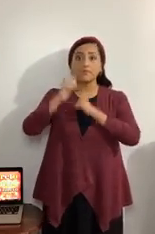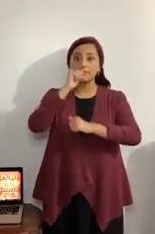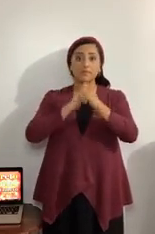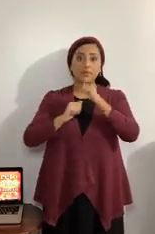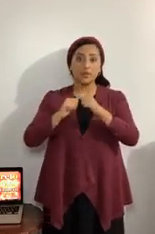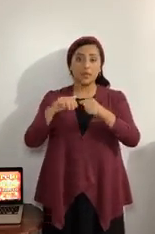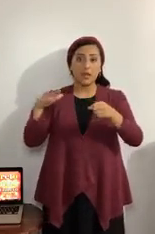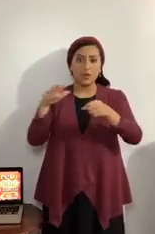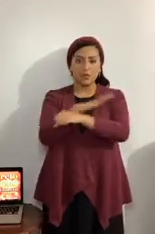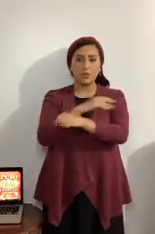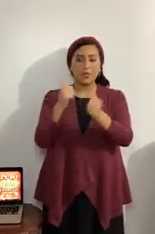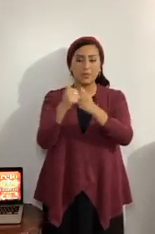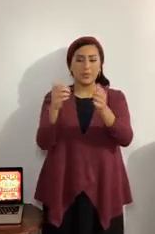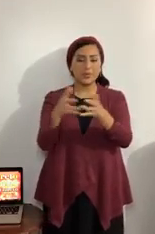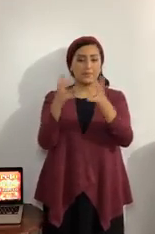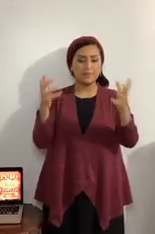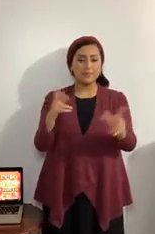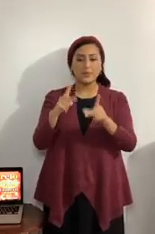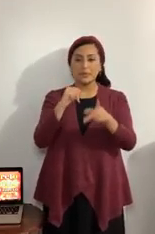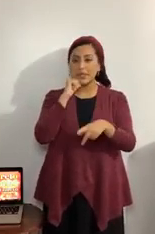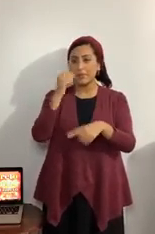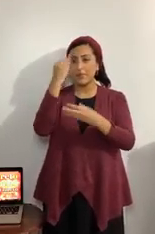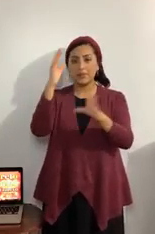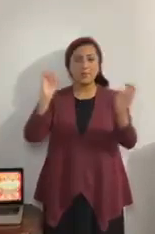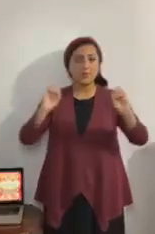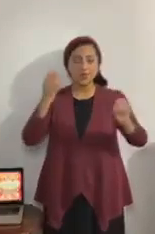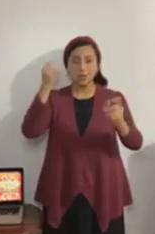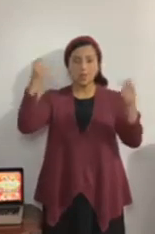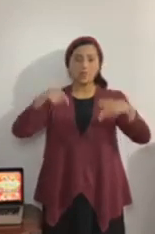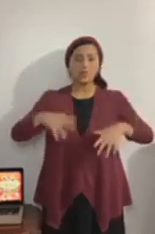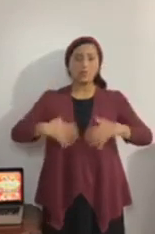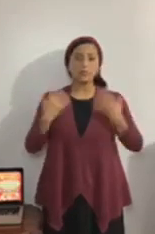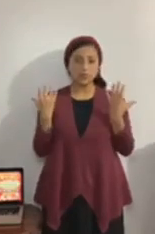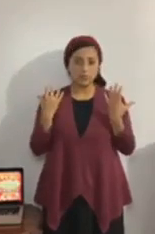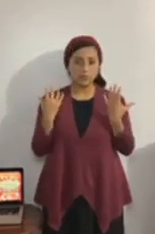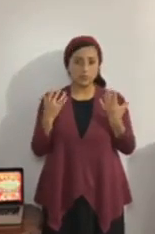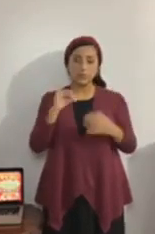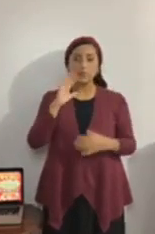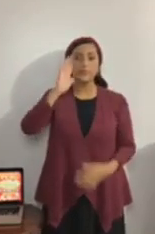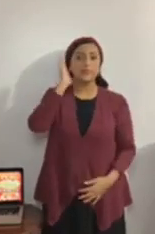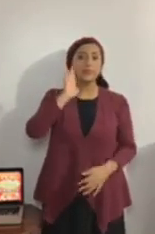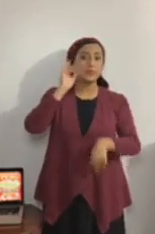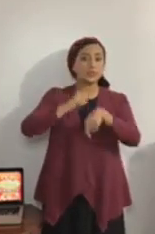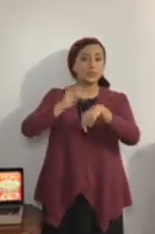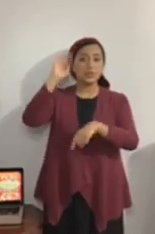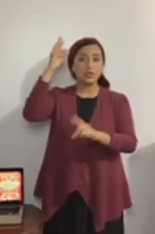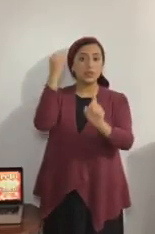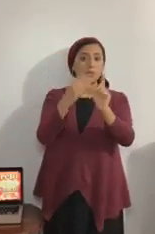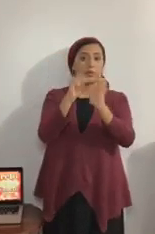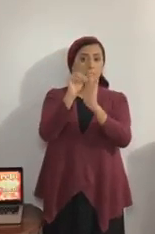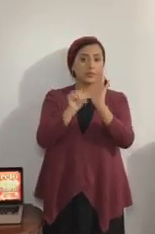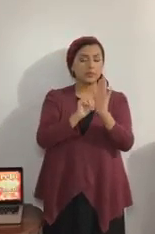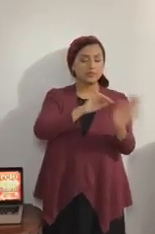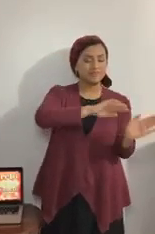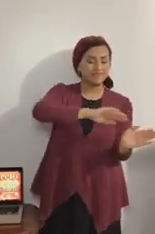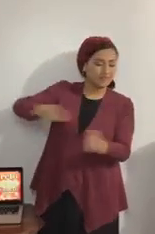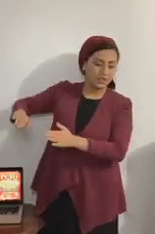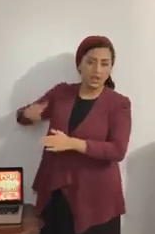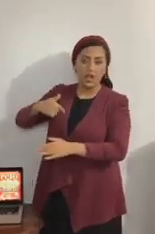con tanta desobediencia. Por eso viene la ira. Así como en aquel tiempo le dijo a Moshe: apártate y los voy a destruir y te voy a poner sobre